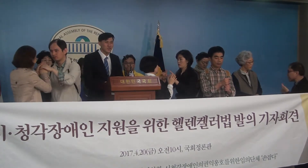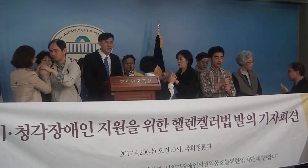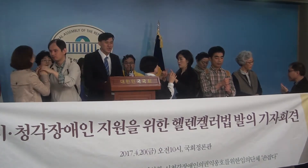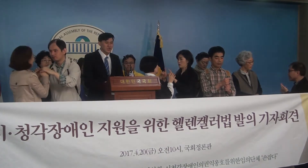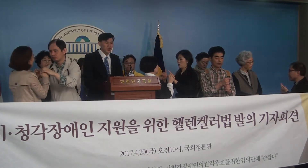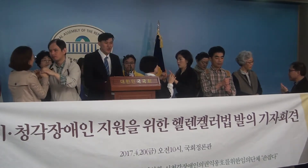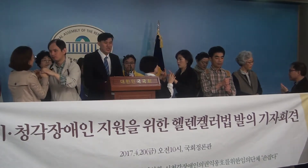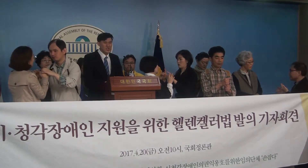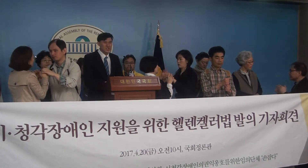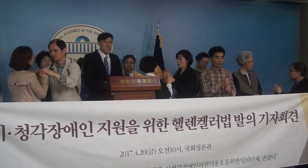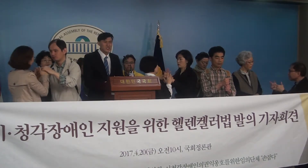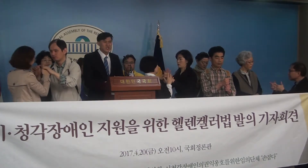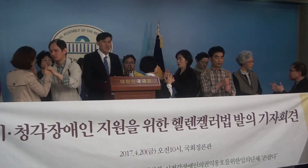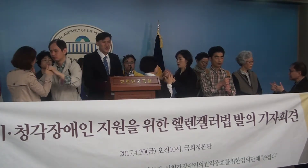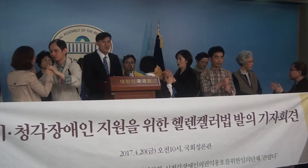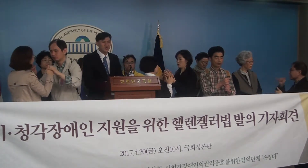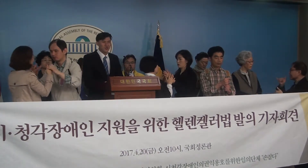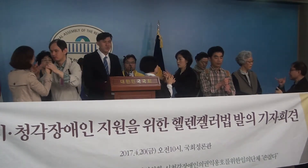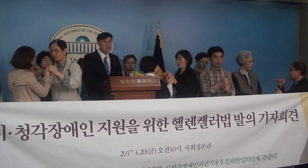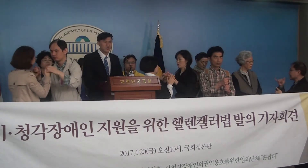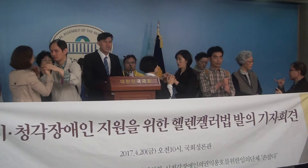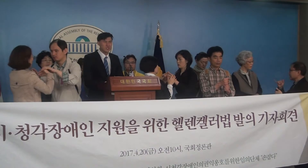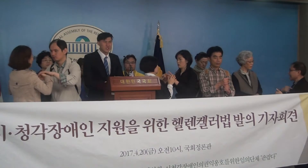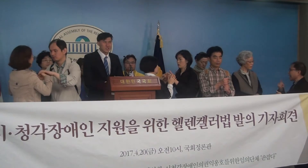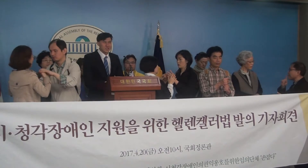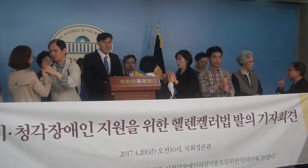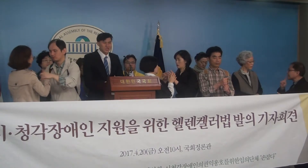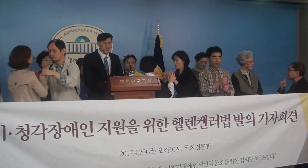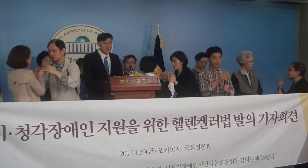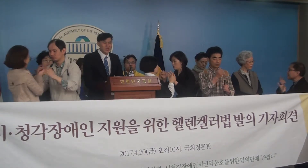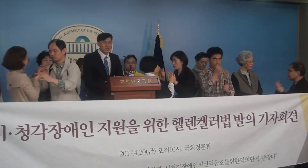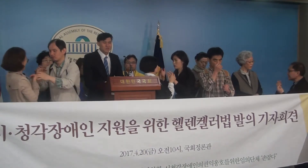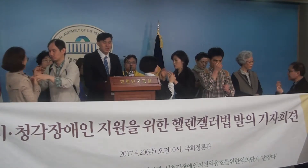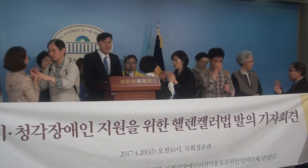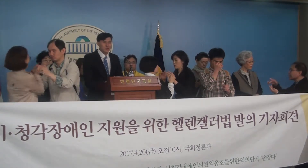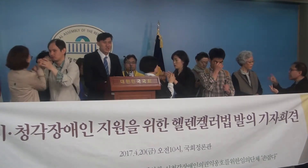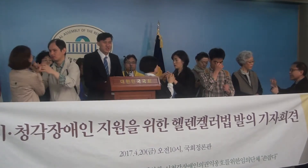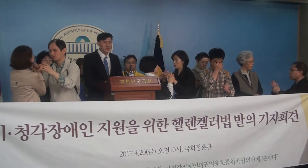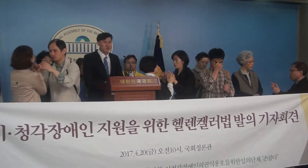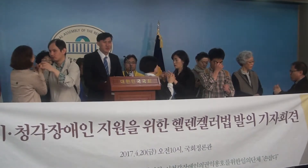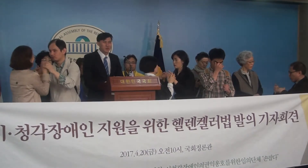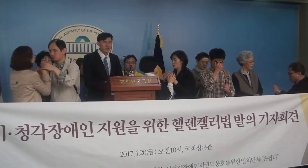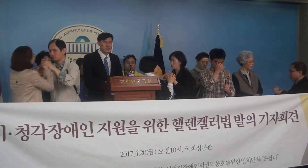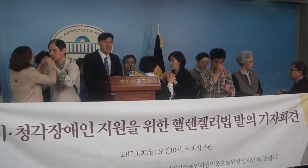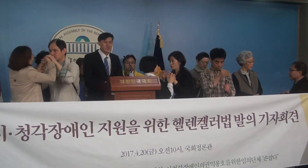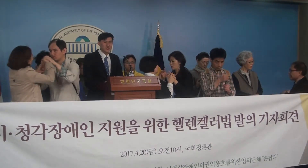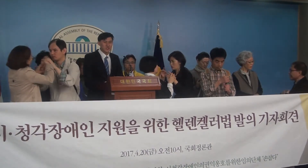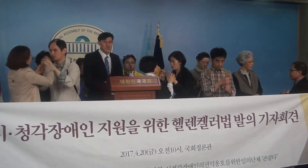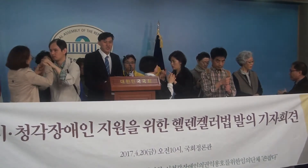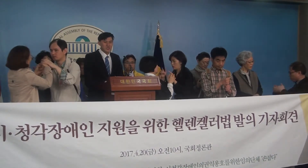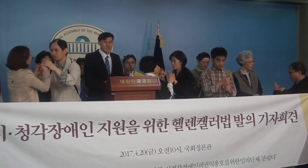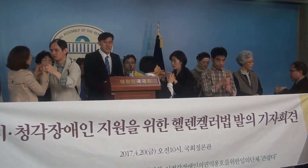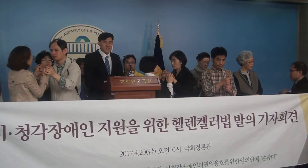방법에는 여러 가지가 있겠으나 앞서 언급한 것은 선택이 아닌 필수적인 지원 방법으로서